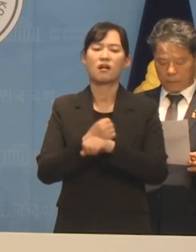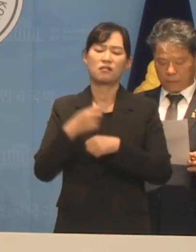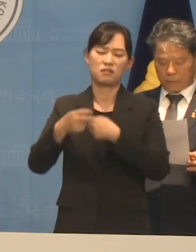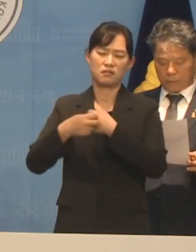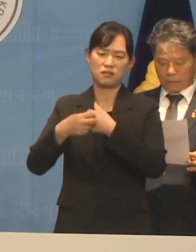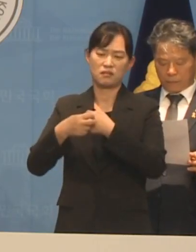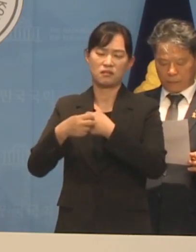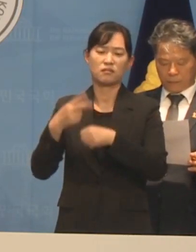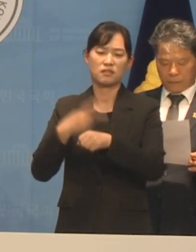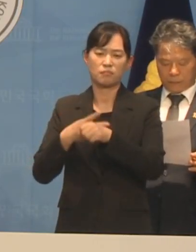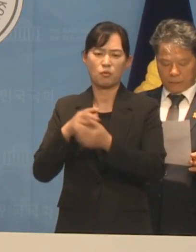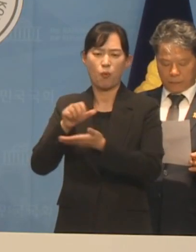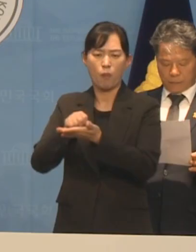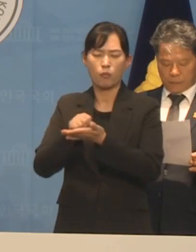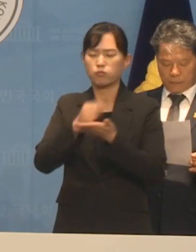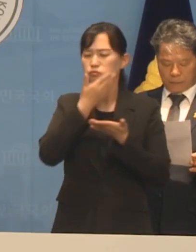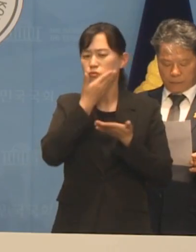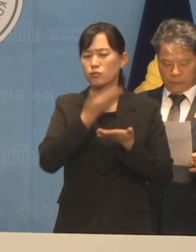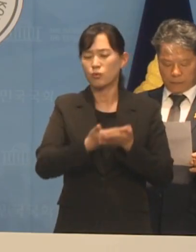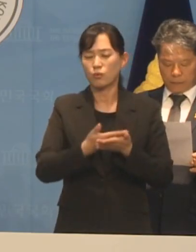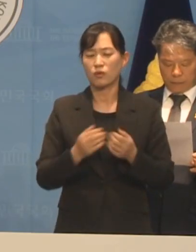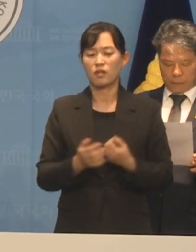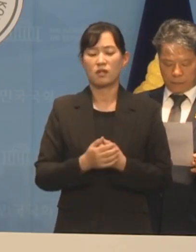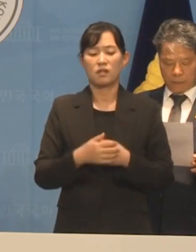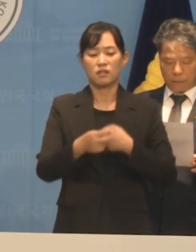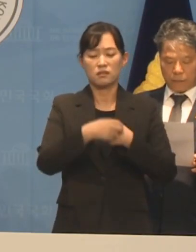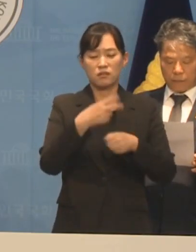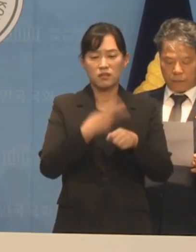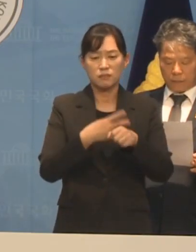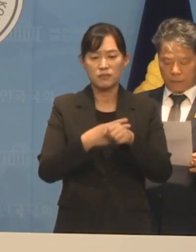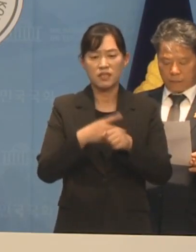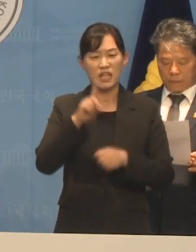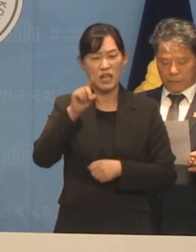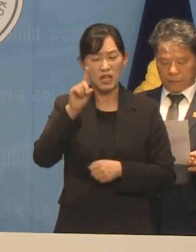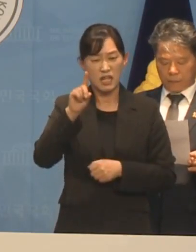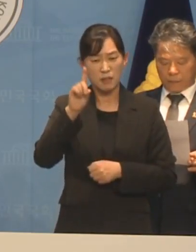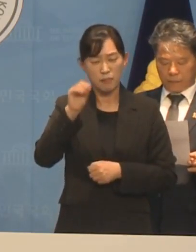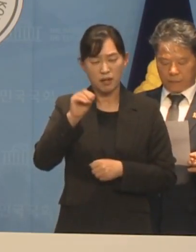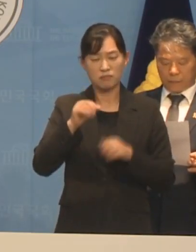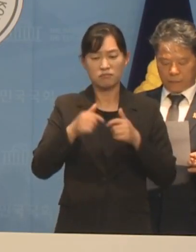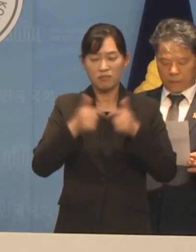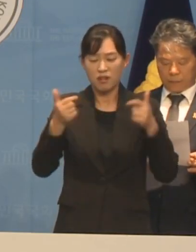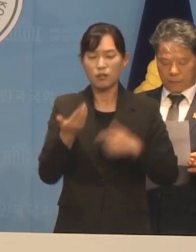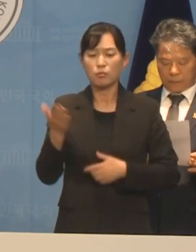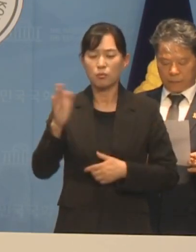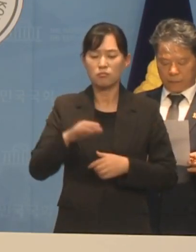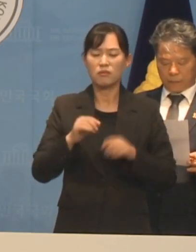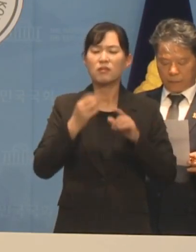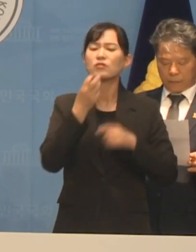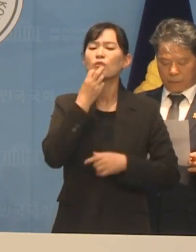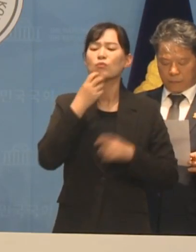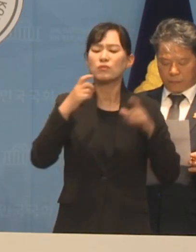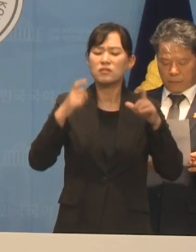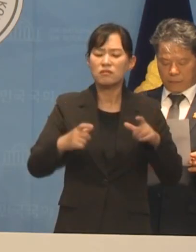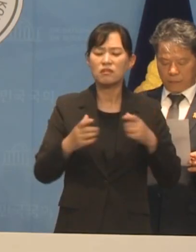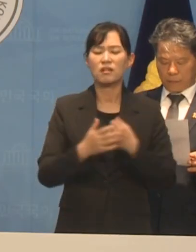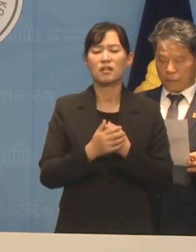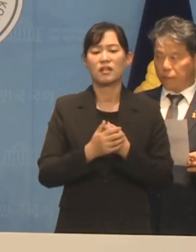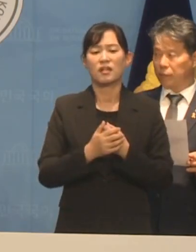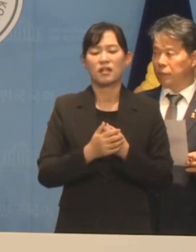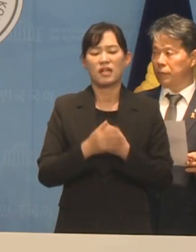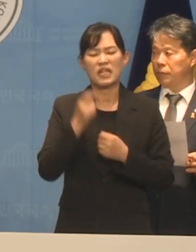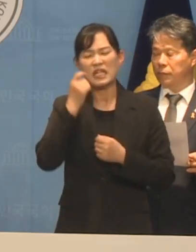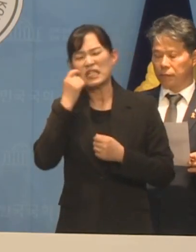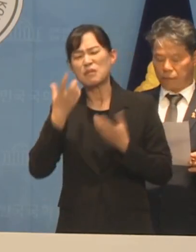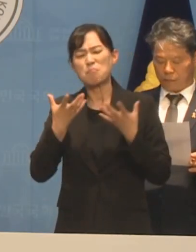달려 있습니다. 의사 1만 명을 늘려도 서울을 비롯한 대도시의 피부과, 안과, 성형외과 등